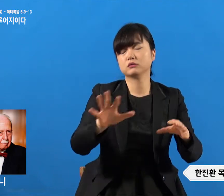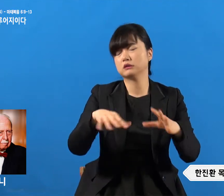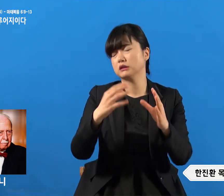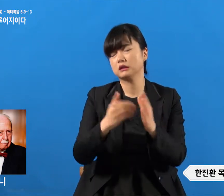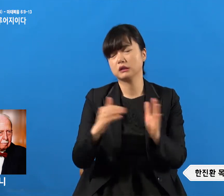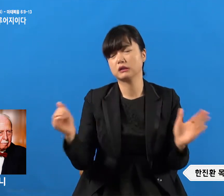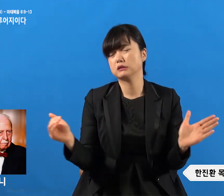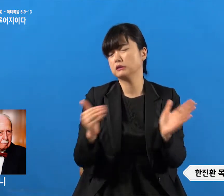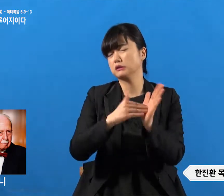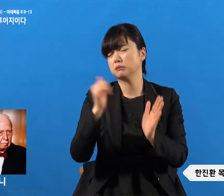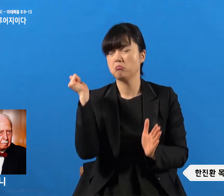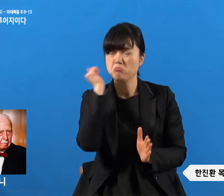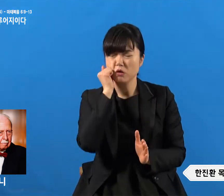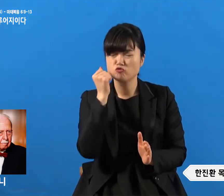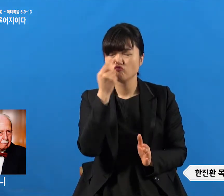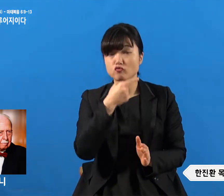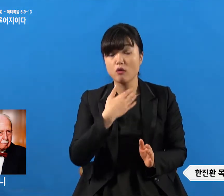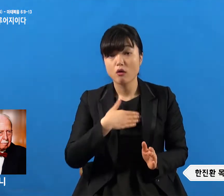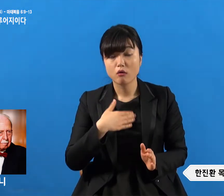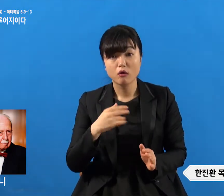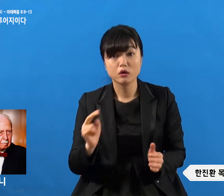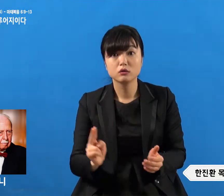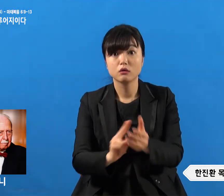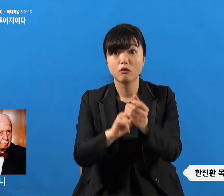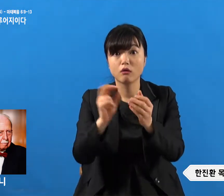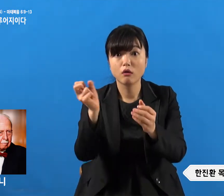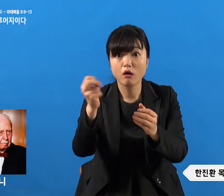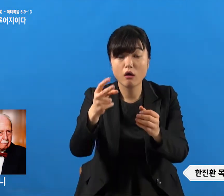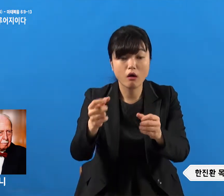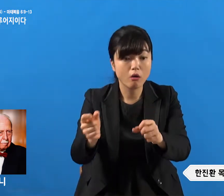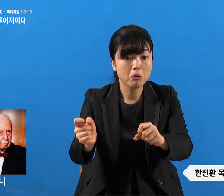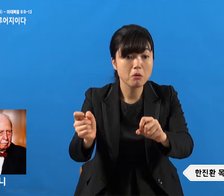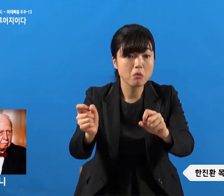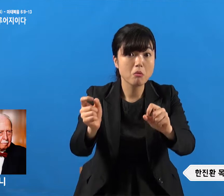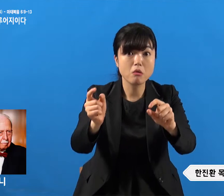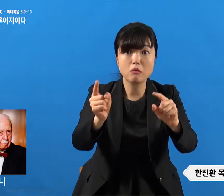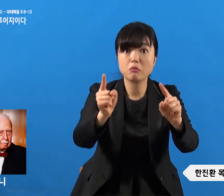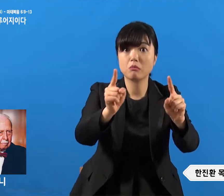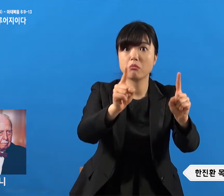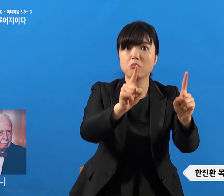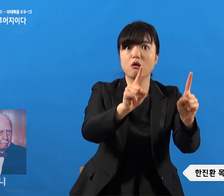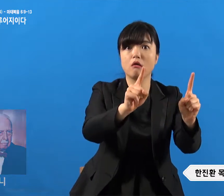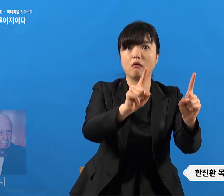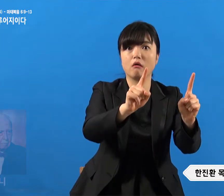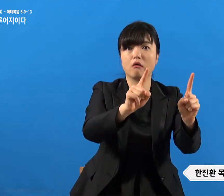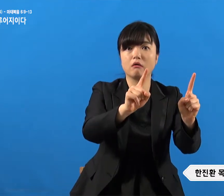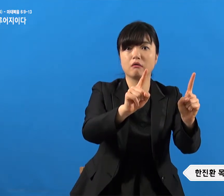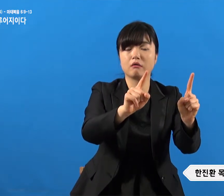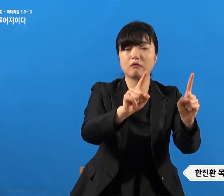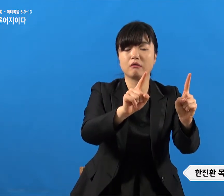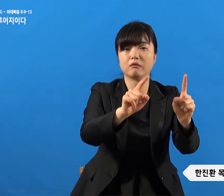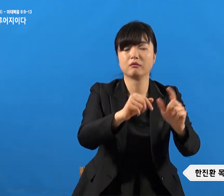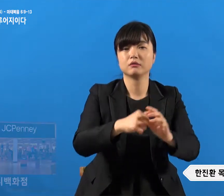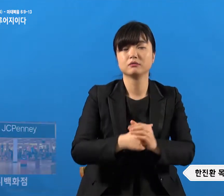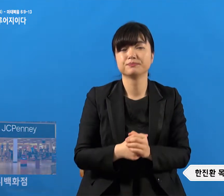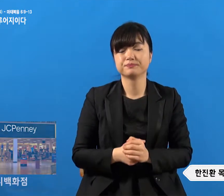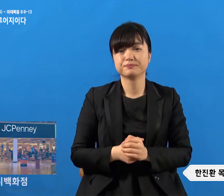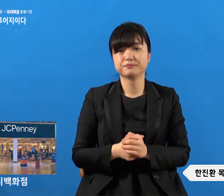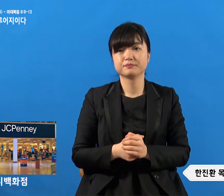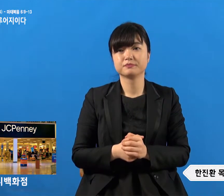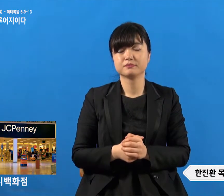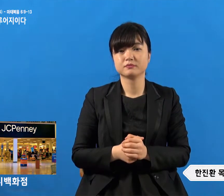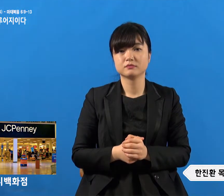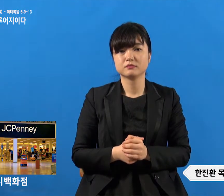끝난 줄 알았는데 기적이 일어나서 사업이 조금씩 회복되기 시작했습니다.